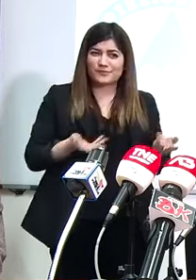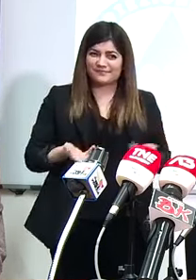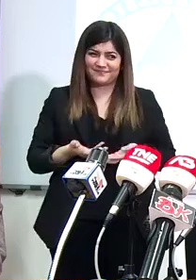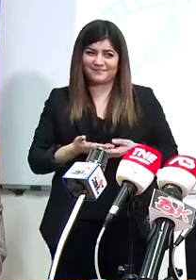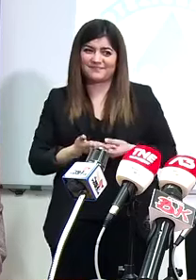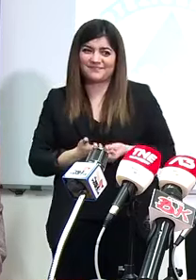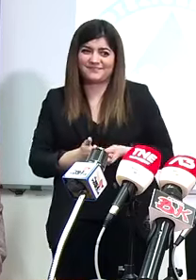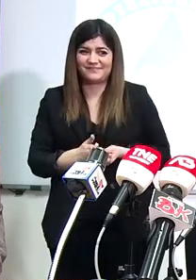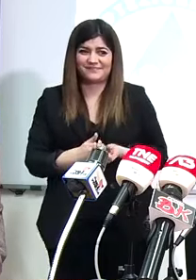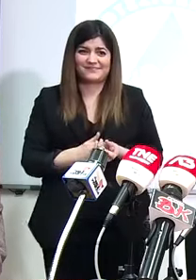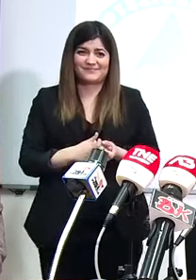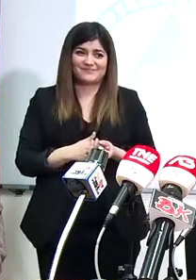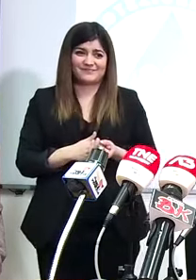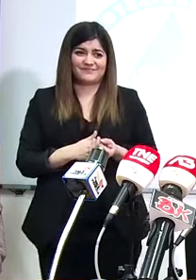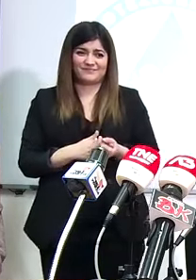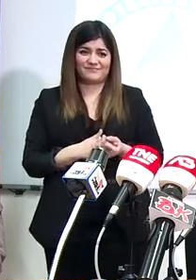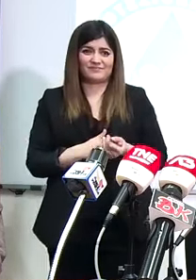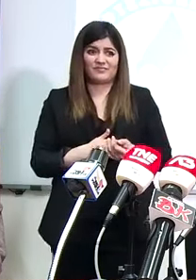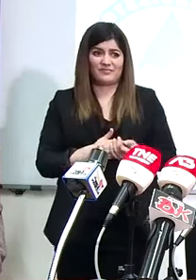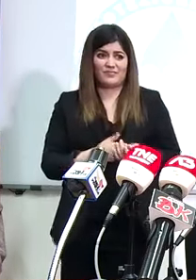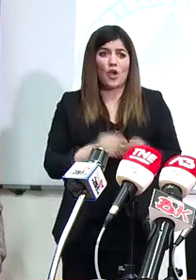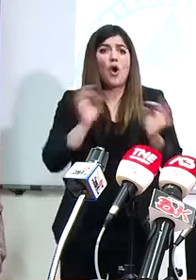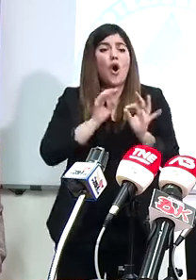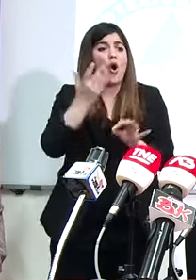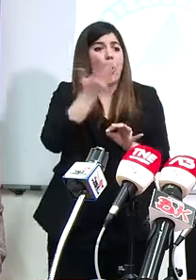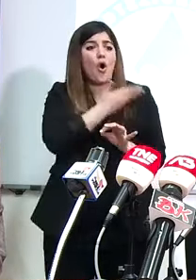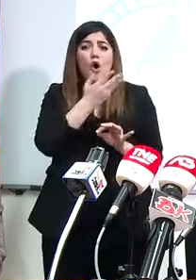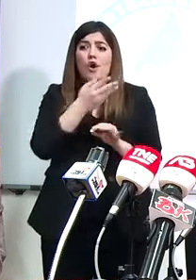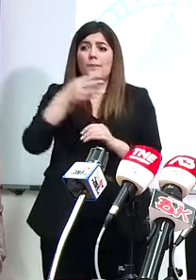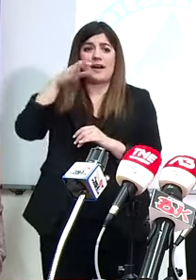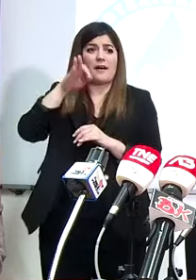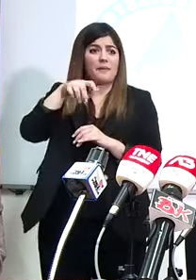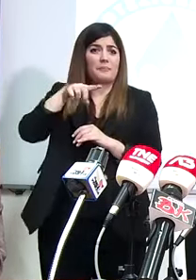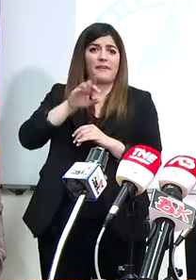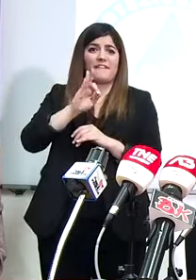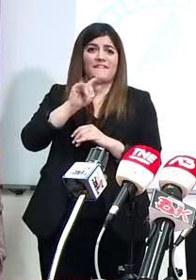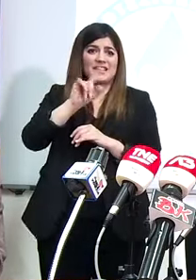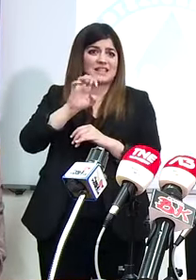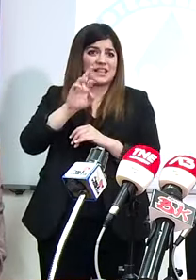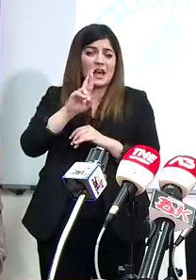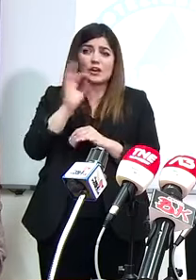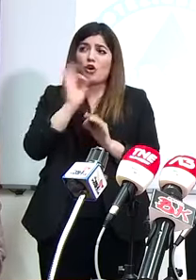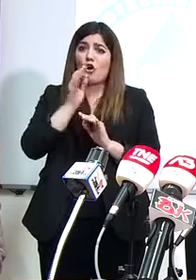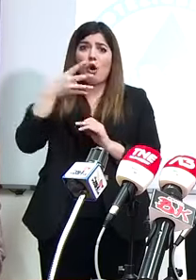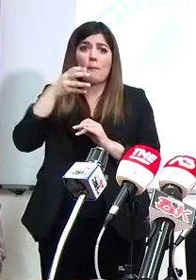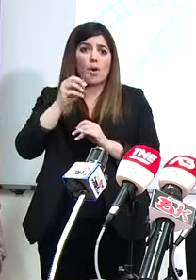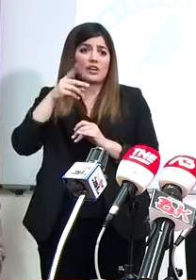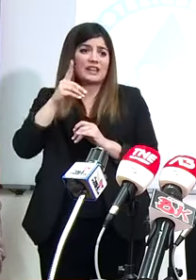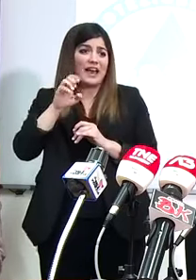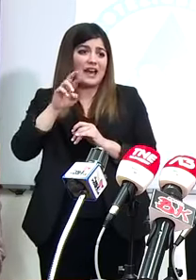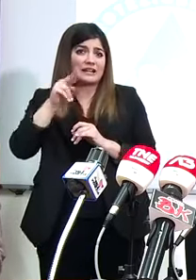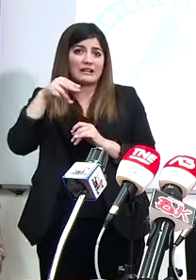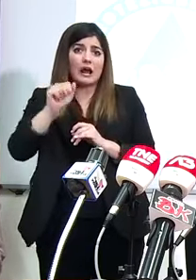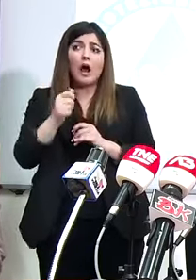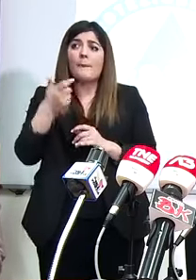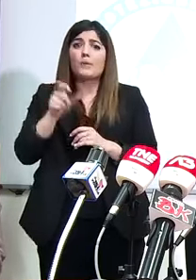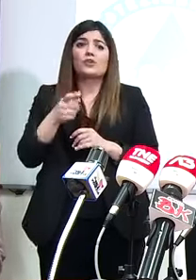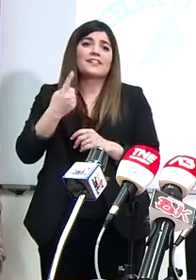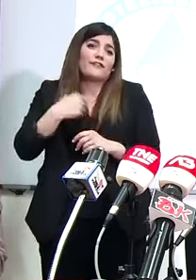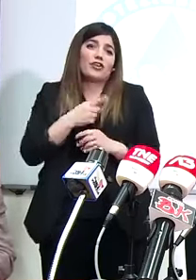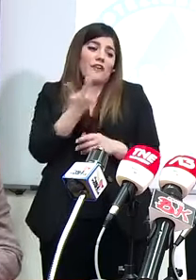non possiamo non possiamo neanche la colpa a file 0 moderna oa chi altri perché noi abbiamo in meno la cinese ma qualcuno di voi conosce contratto